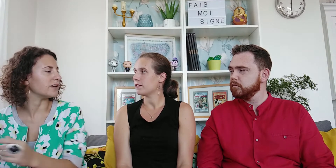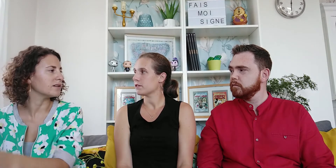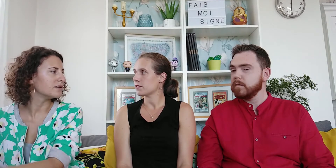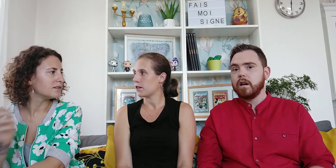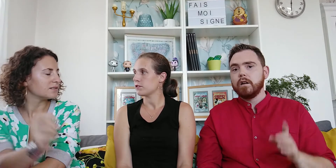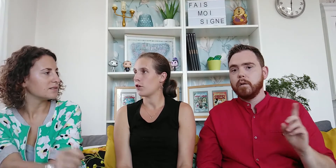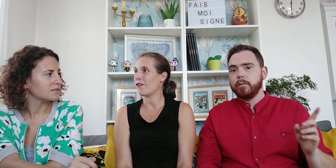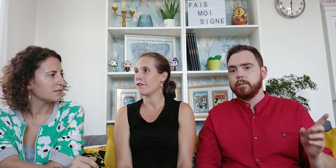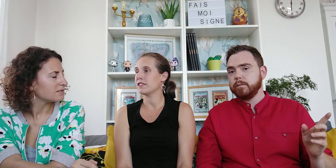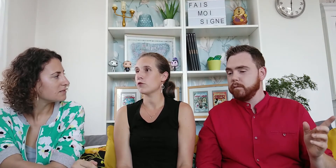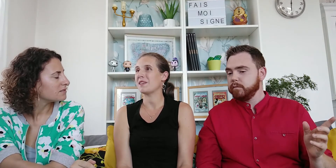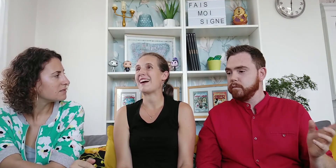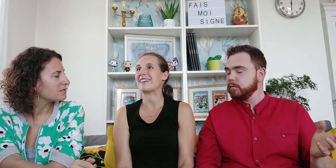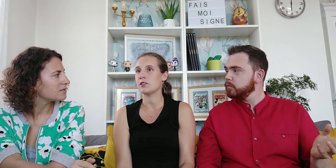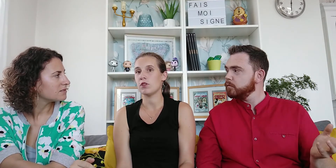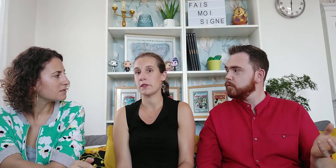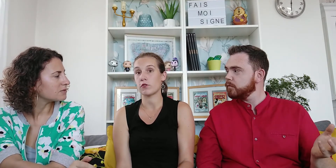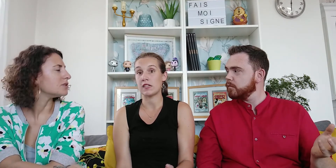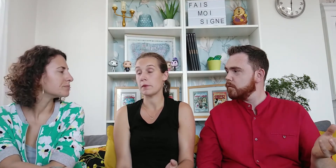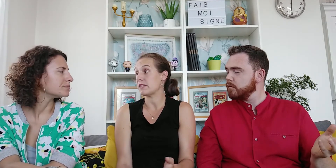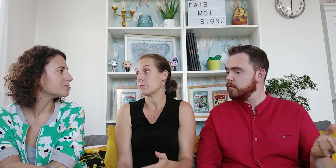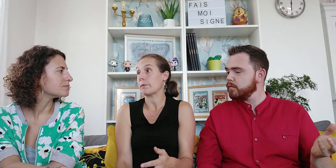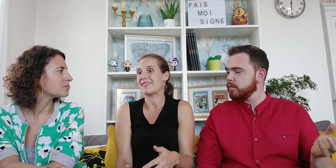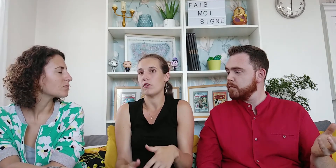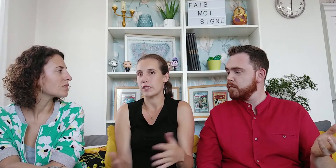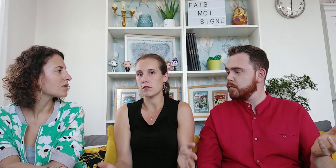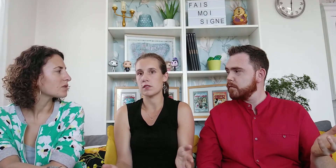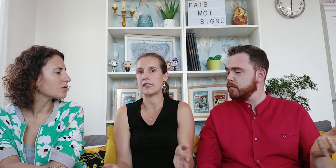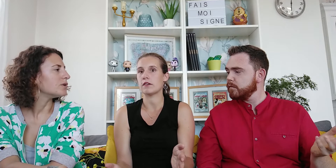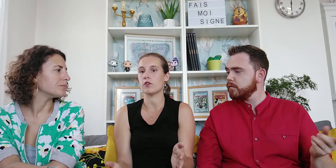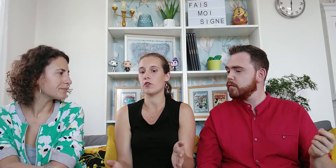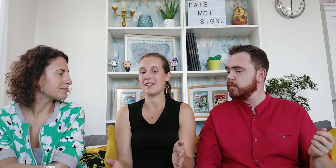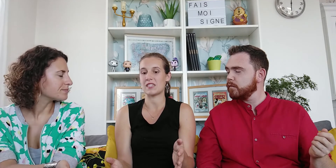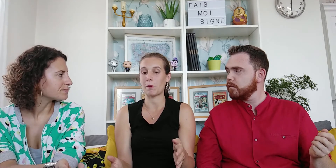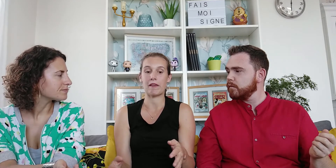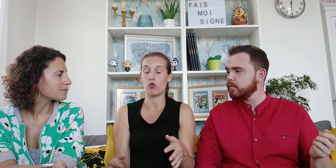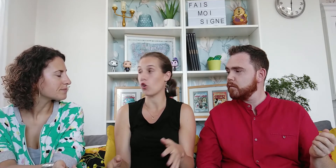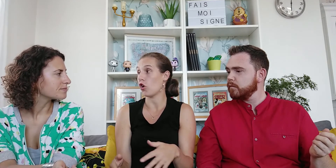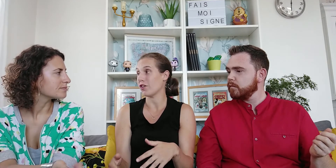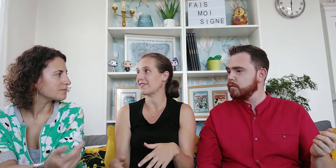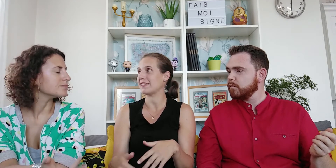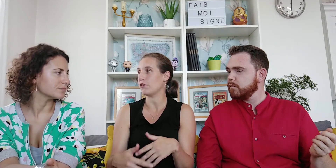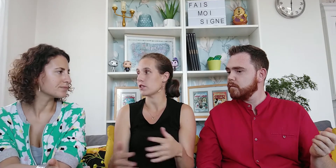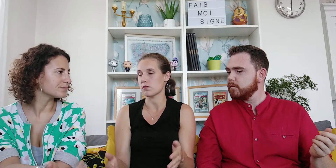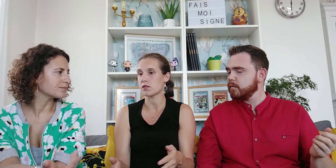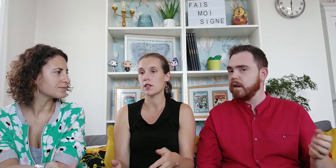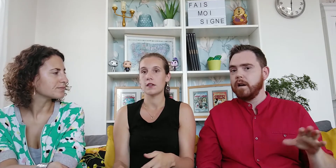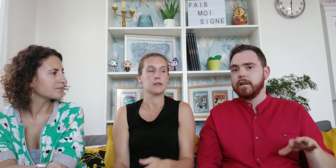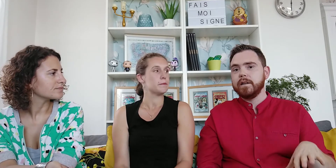voulait. C'est ça. On va dire de manière articulée, parce qu'en fait les bébés s'expriment dès leur naissance et ils s'expriment avec leur corps dès leur naissance.